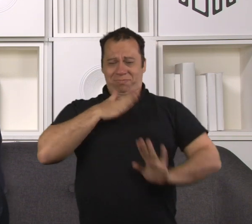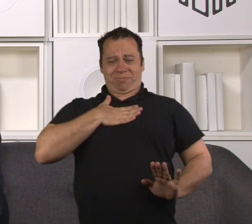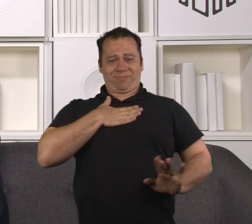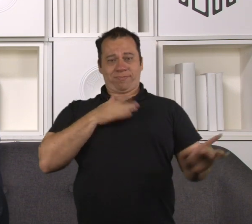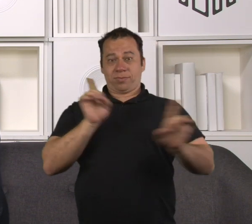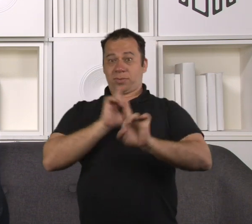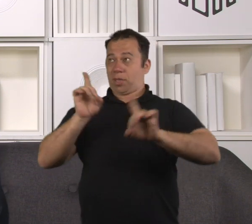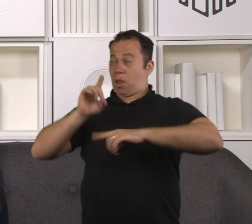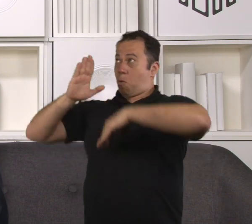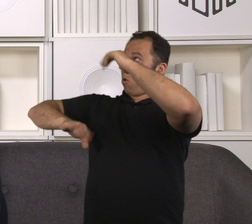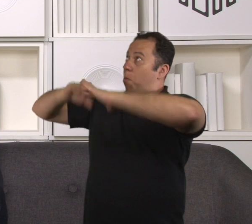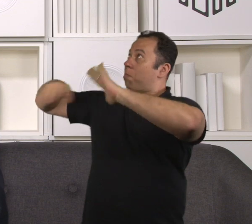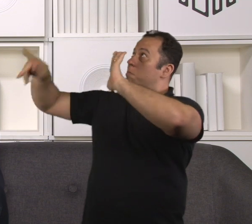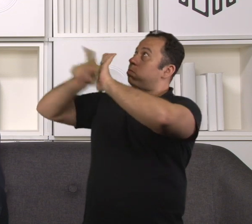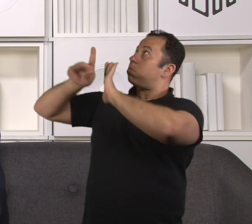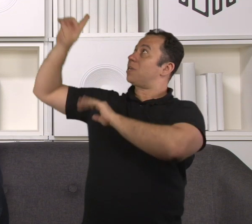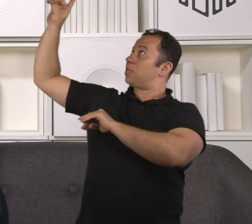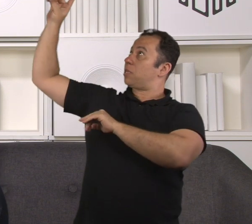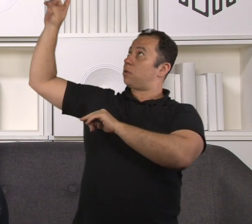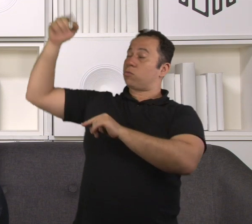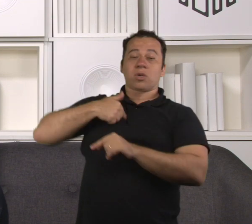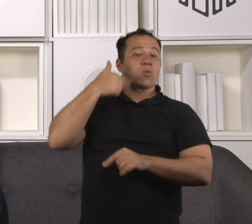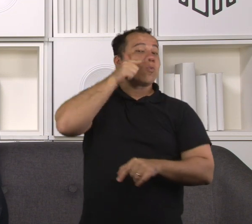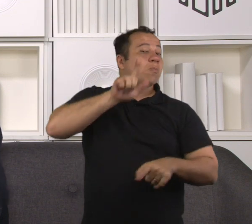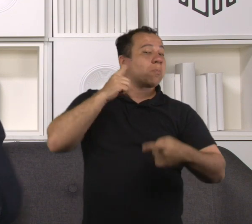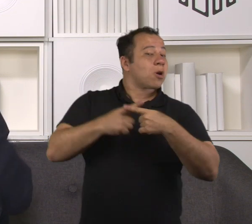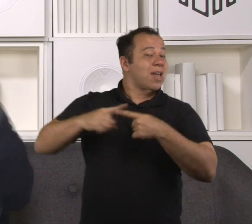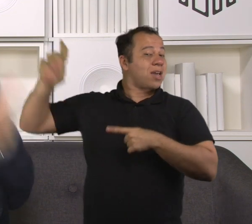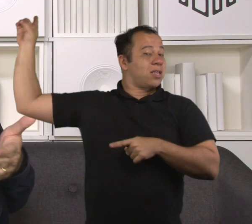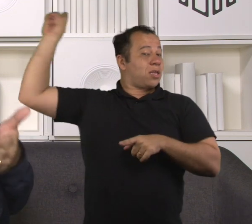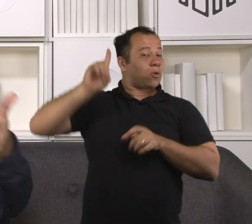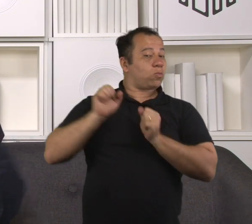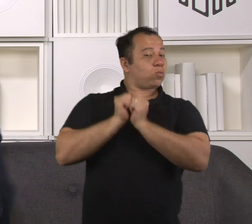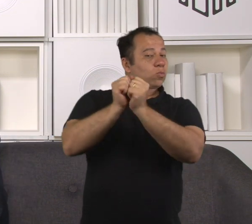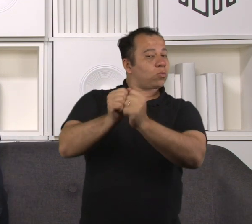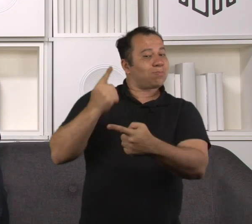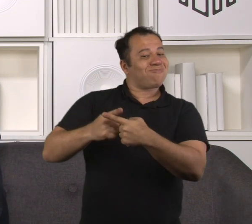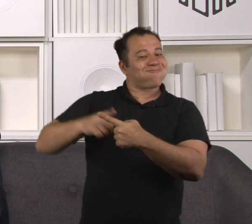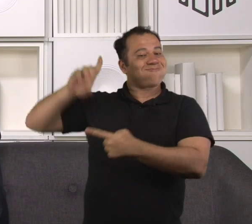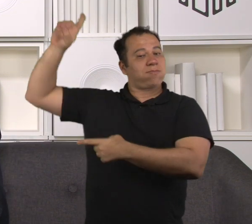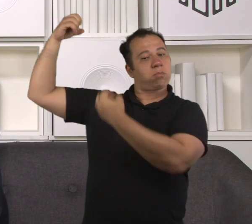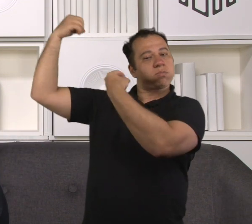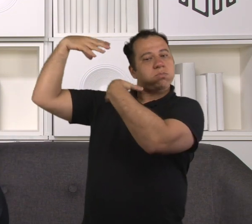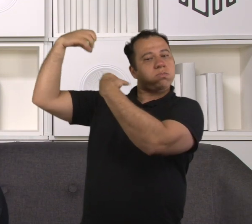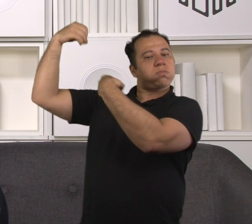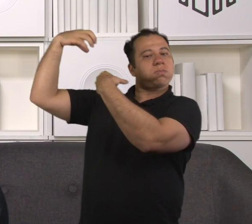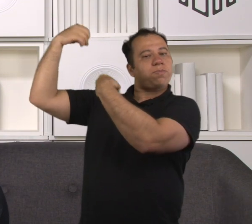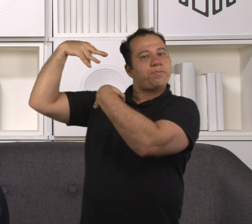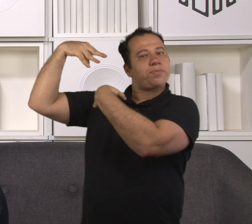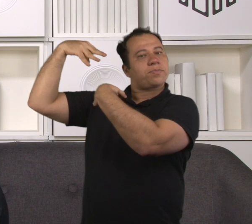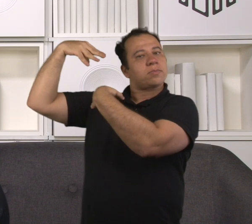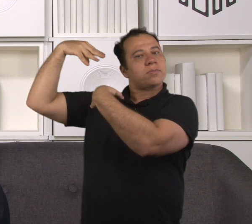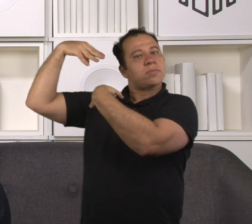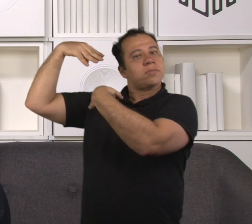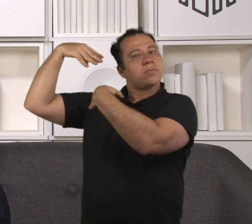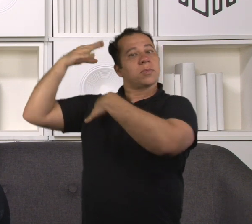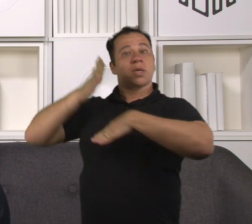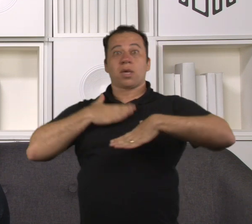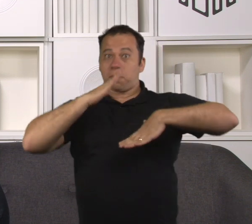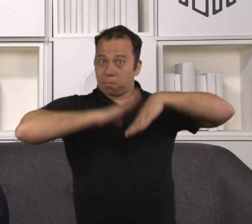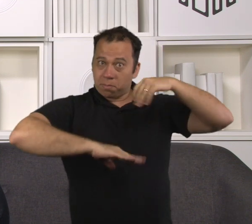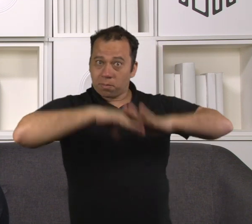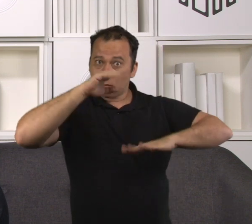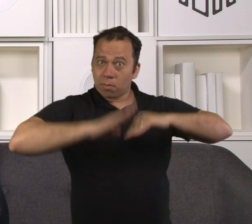Eu faço porque o meu Pai está comigo. Eu faço porque o meu Pai me ensinou a fazer. E as obras que eu faço demonstram